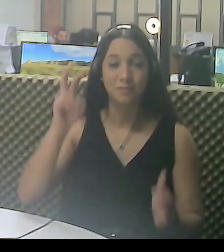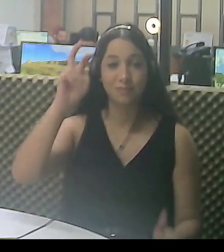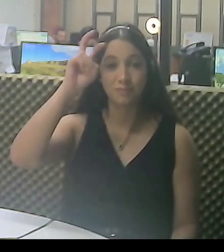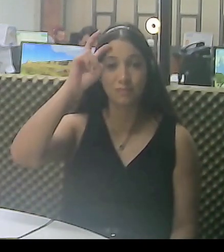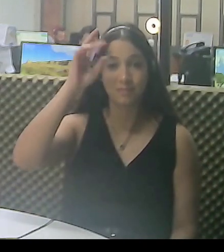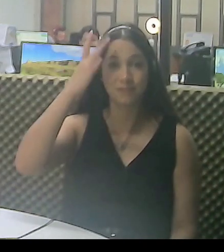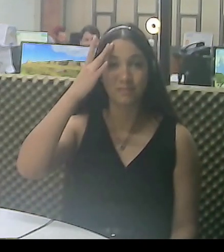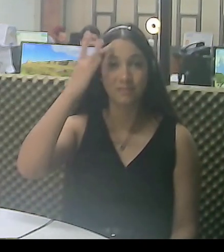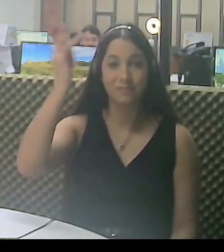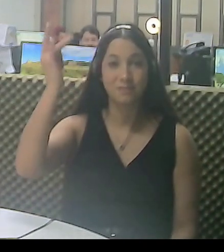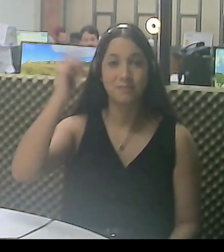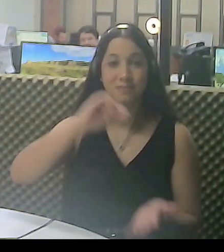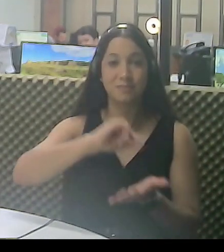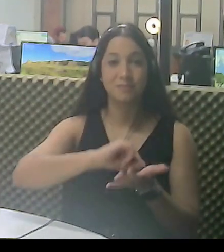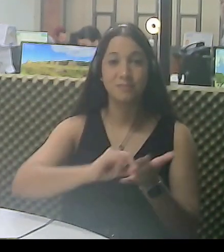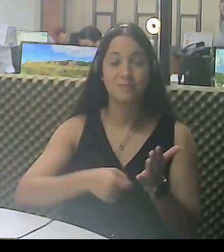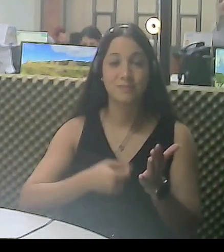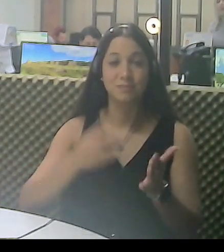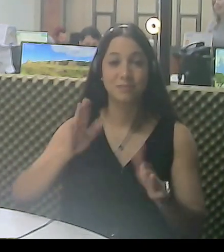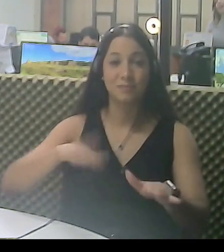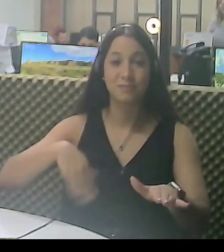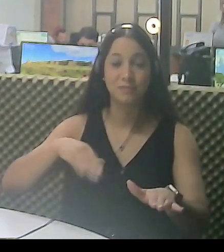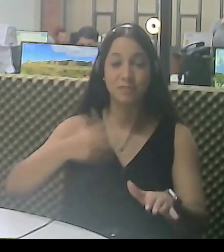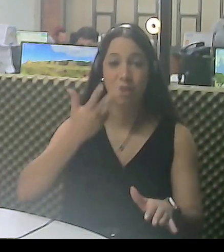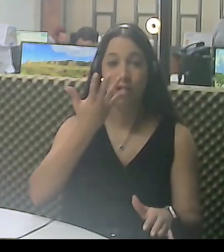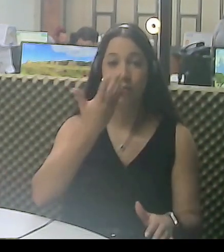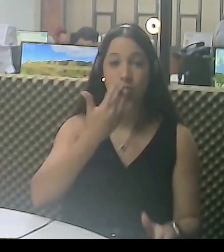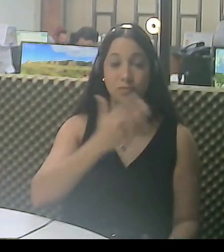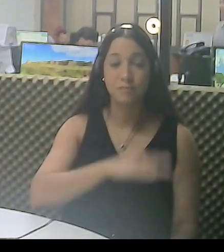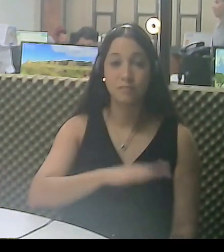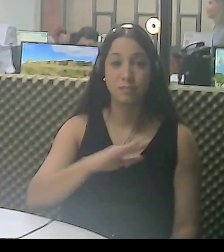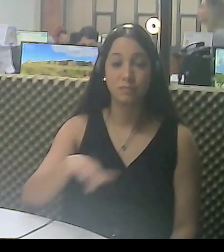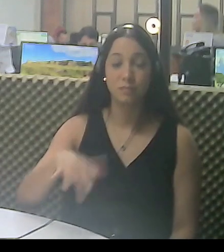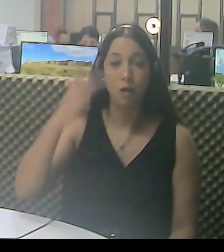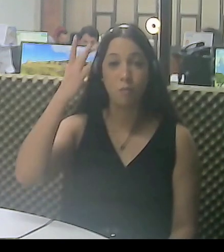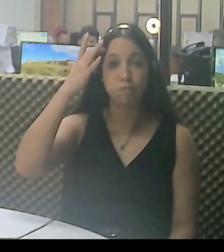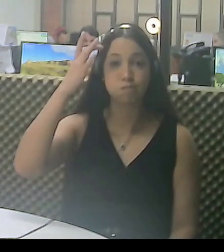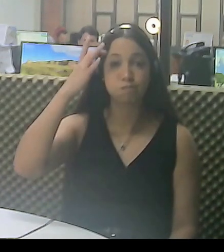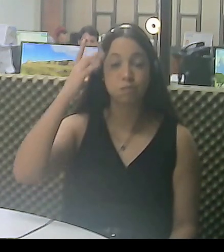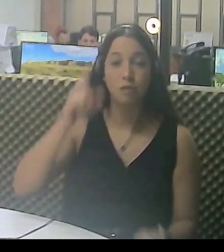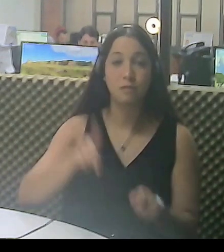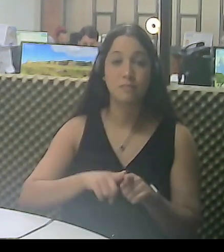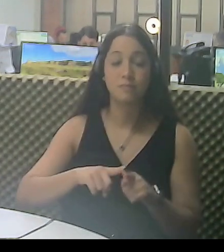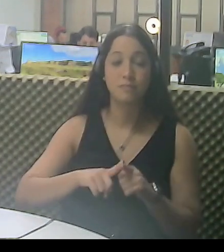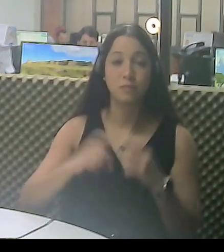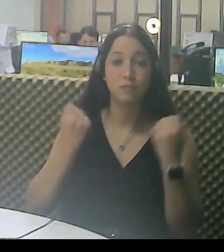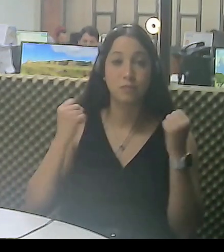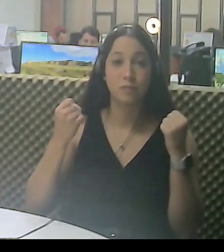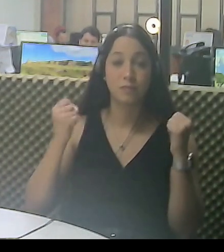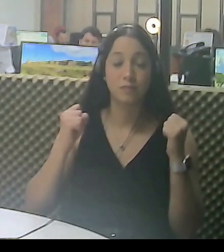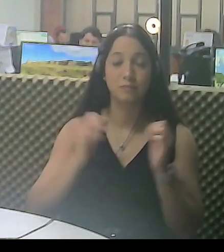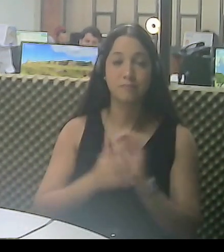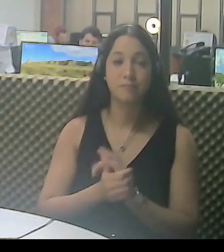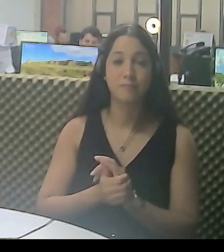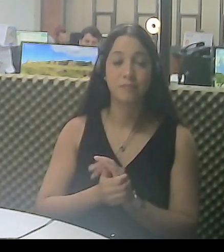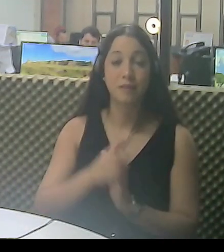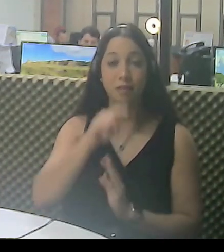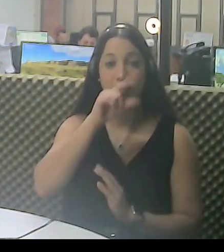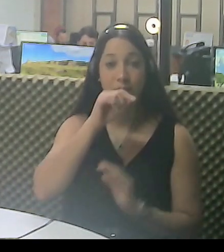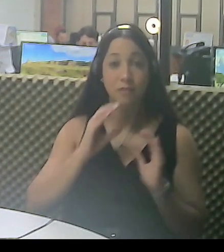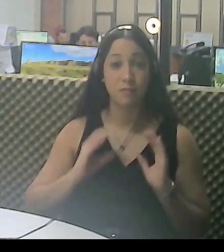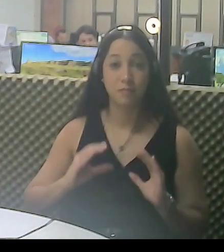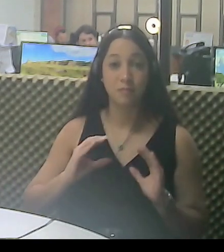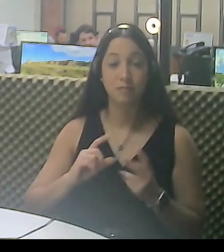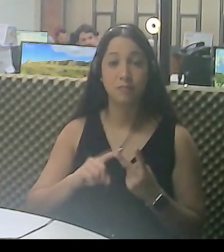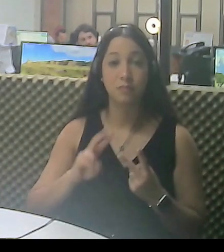quinta-feira, amanhã, as matrículas para natação infantil, natação adulto e hidroginástica. No Parque do Sabiá, no